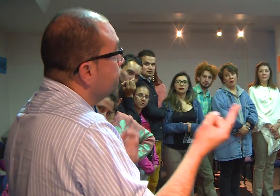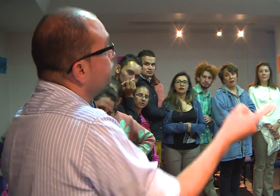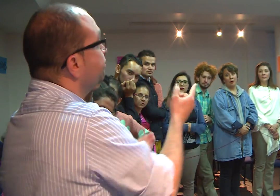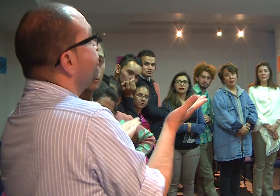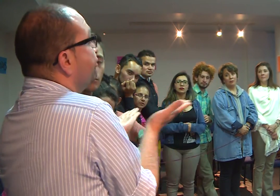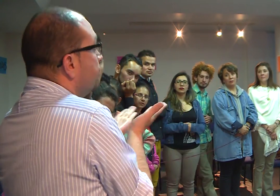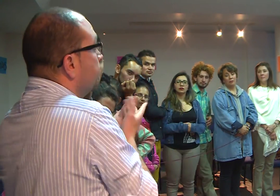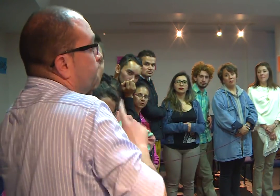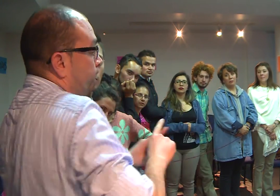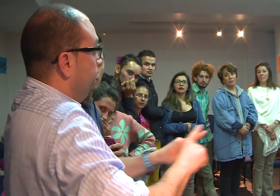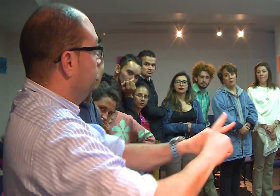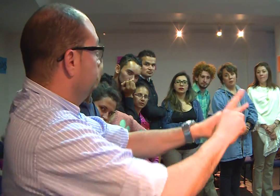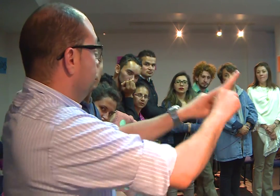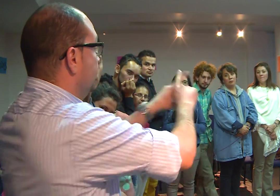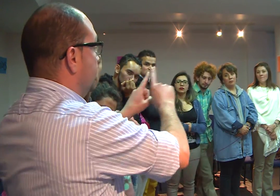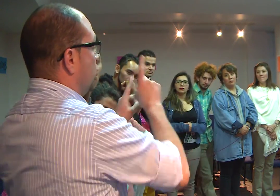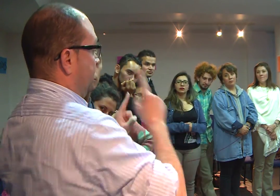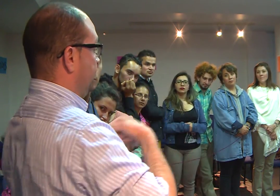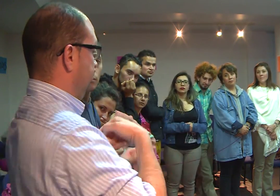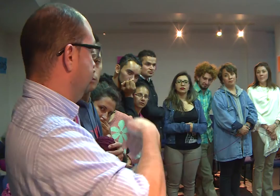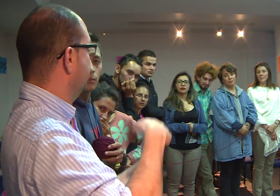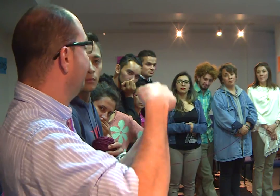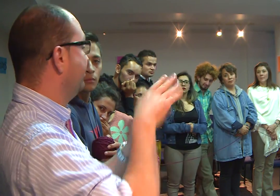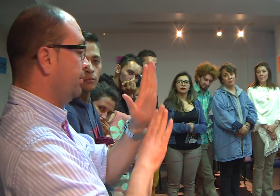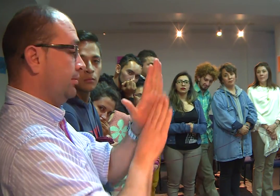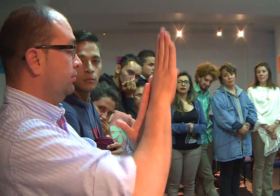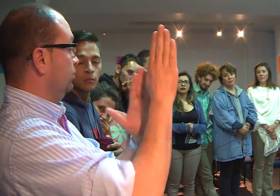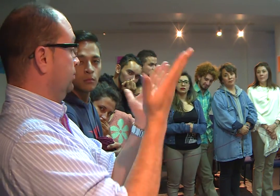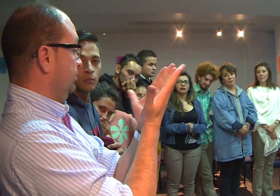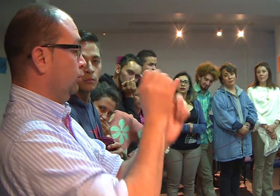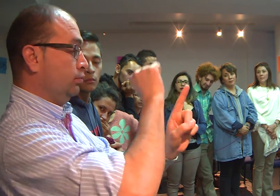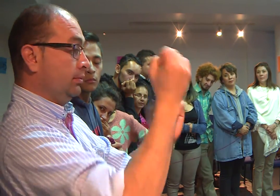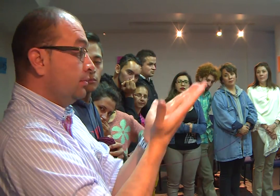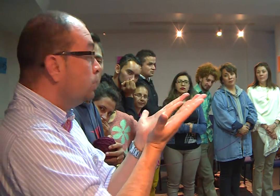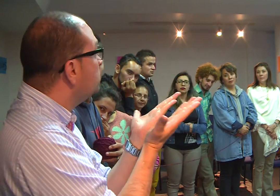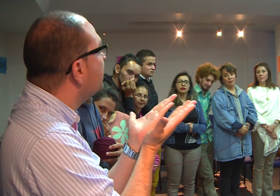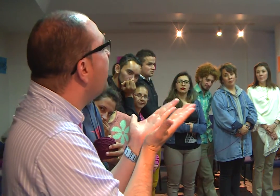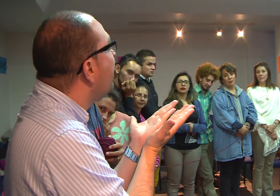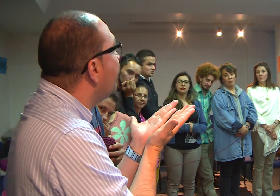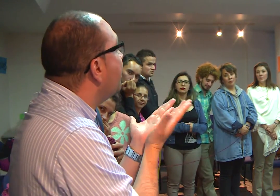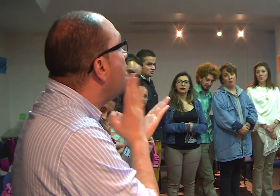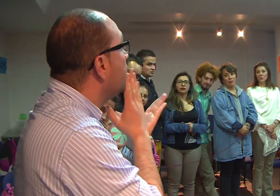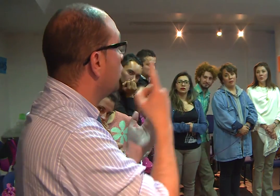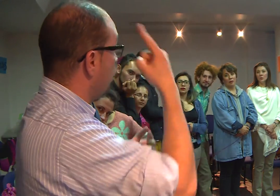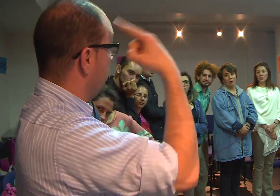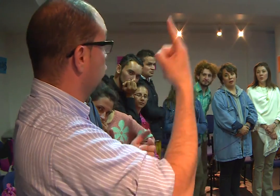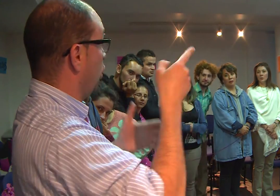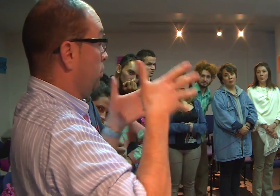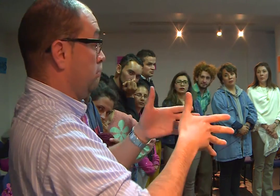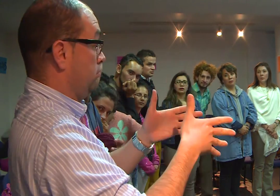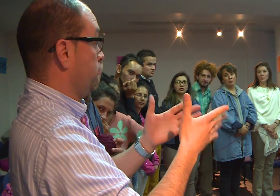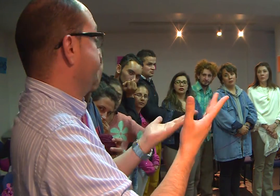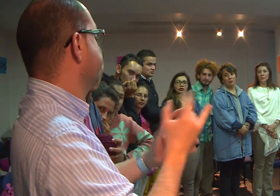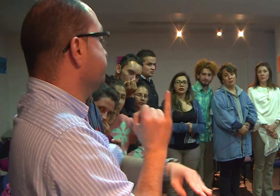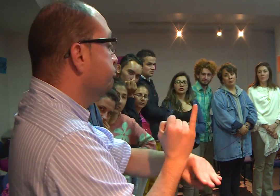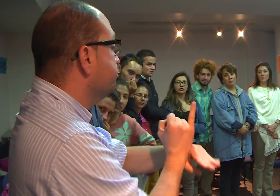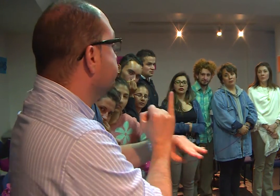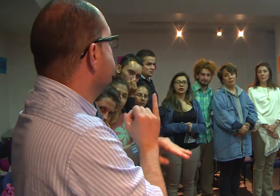Pienso que hay muchas cuestiones educativas, políticas, sociales, que al momento de uno estudiar la